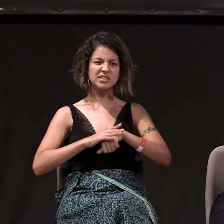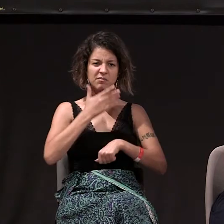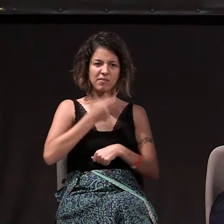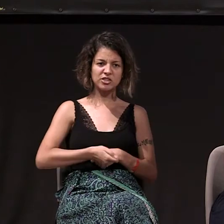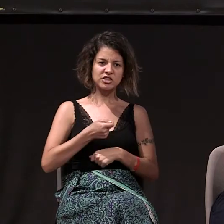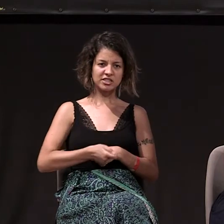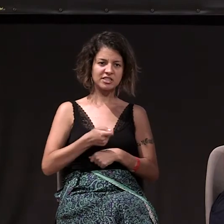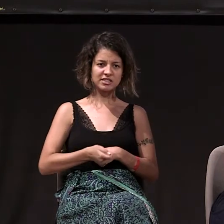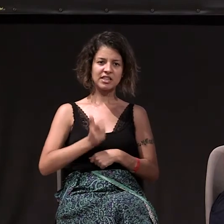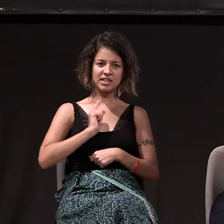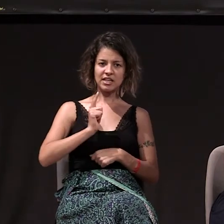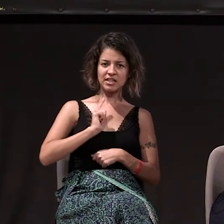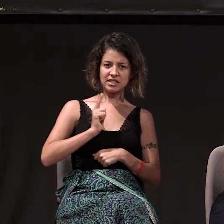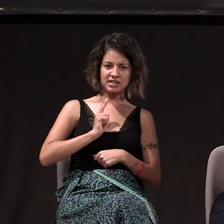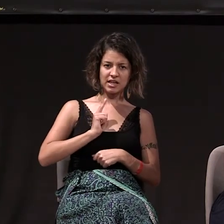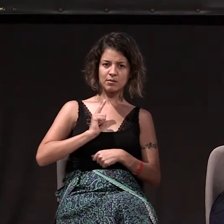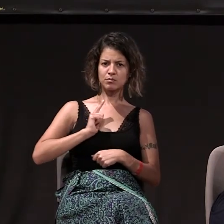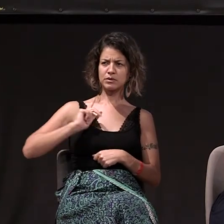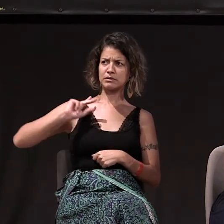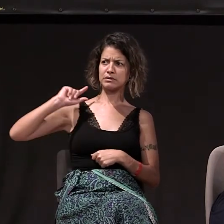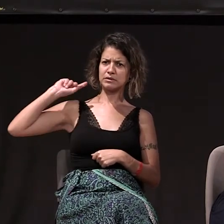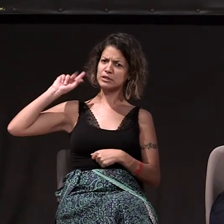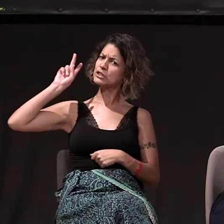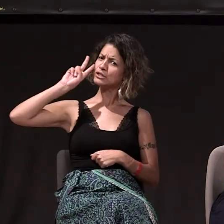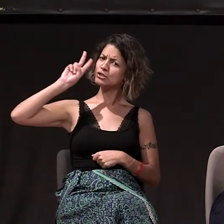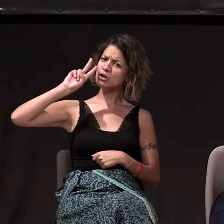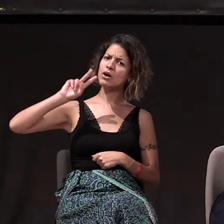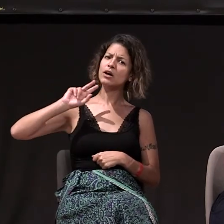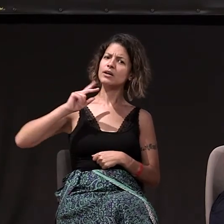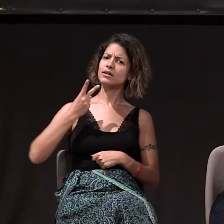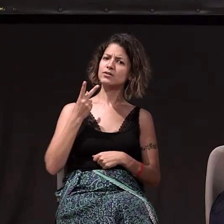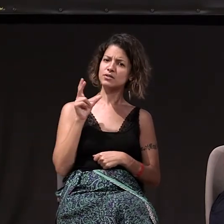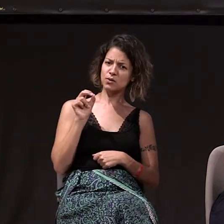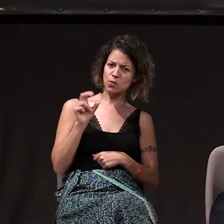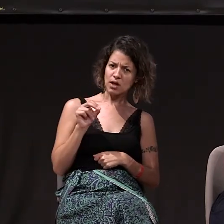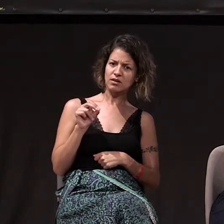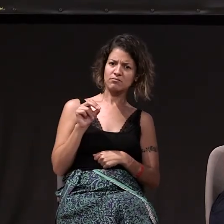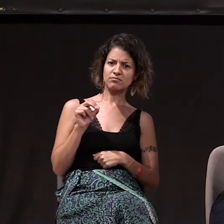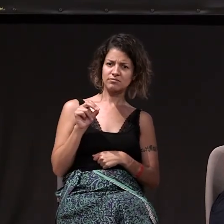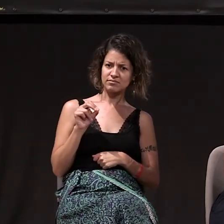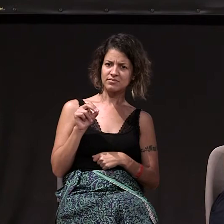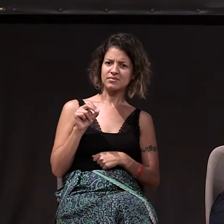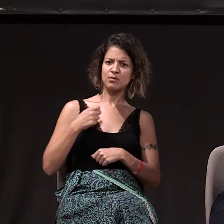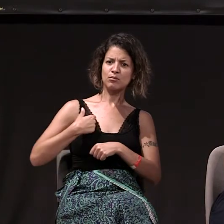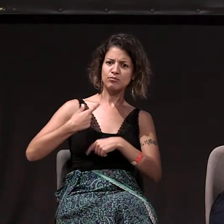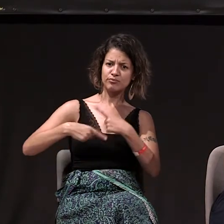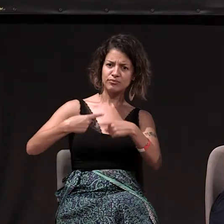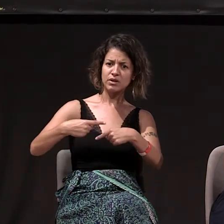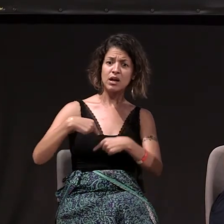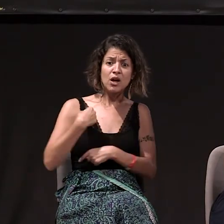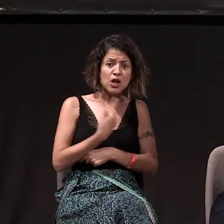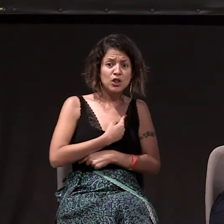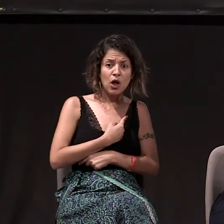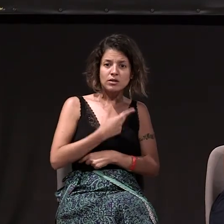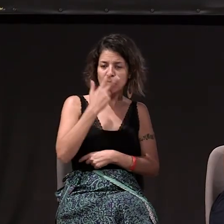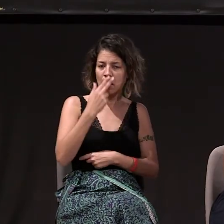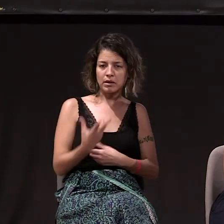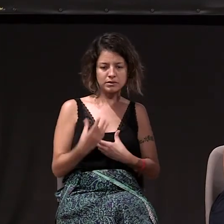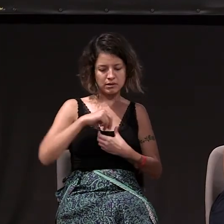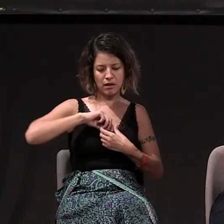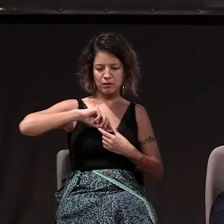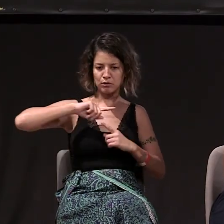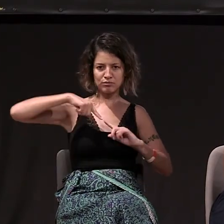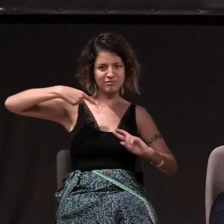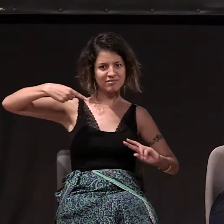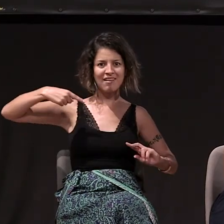história, quando que falava nossa colega aí, e o feminismo tem 150, então não tem como, a gente tem quase que nos cromossomas muitas